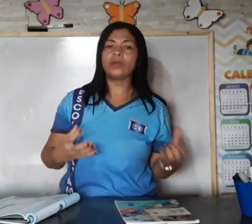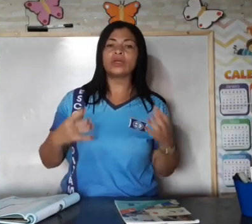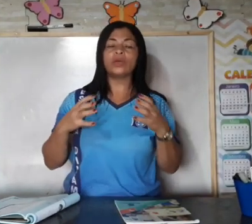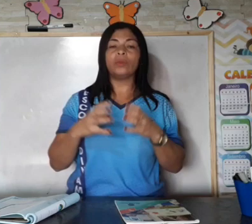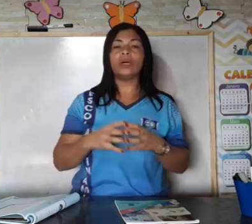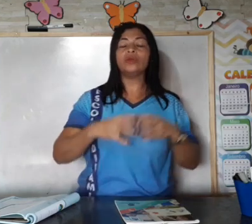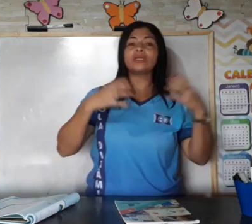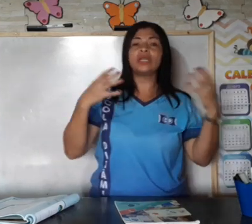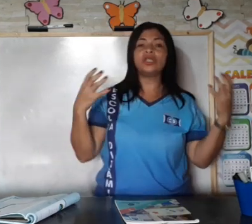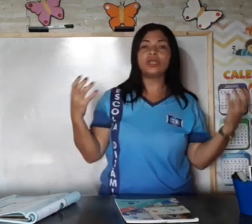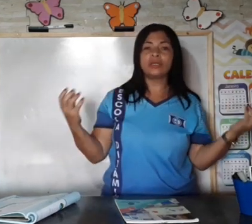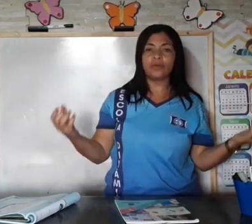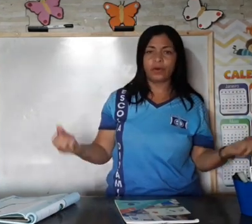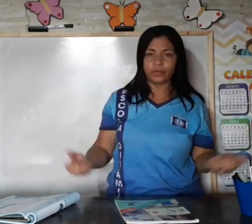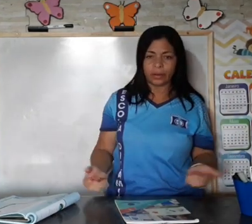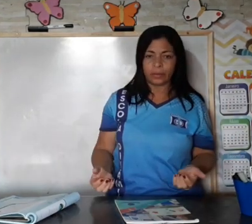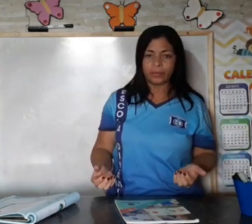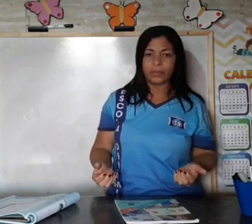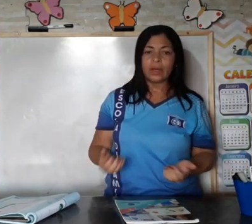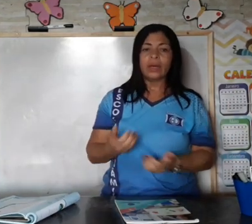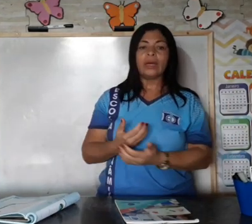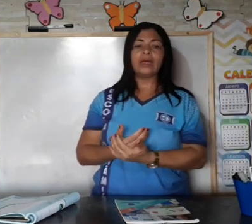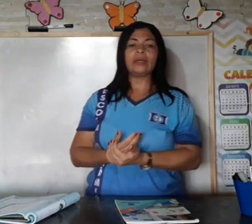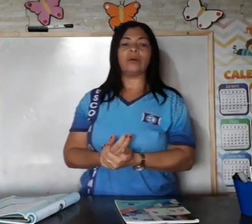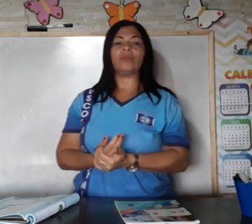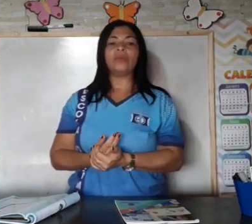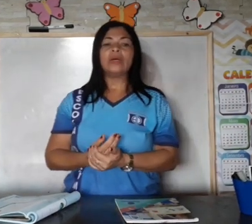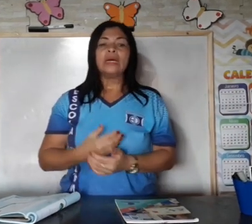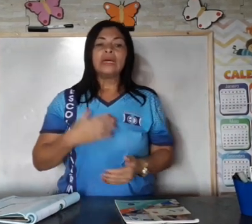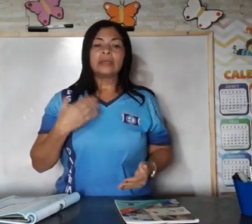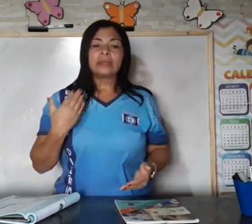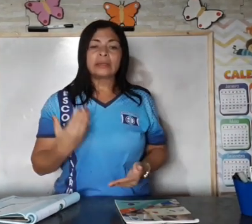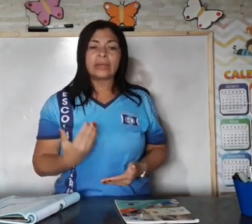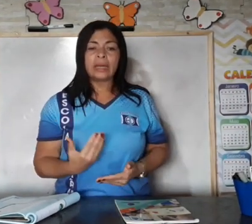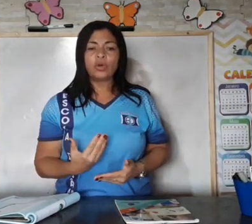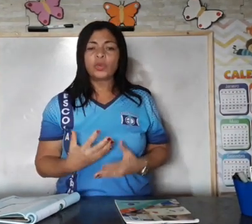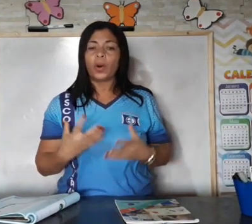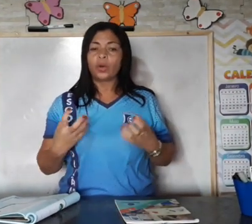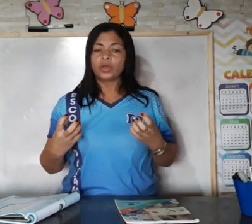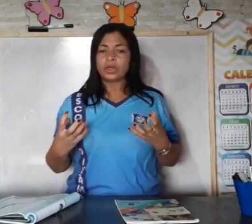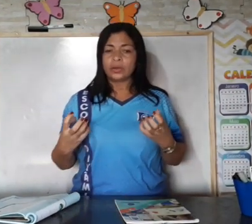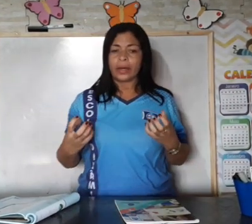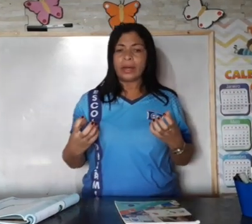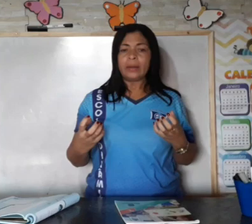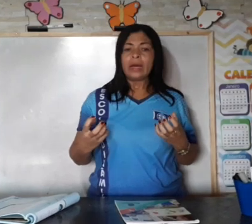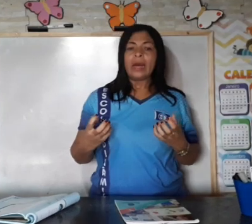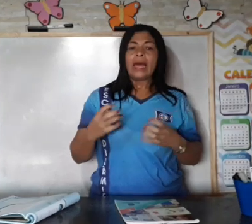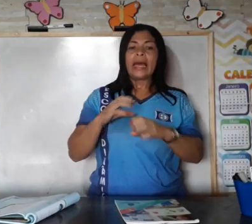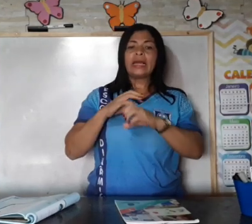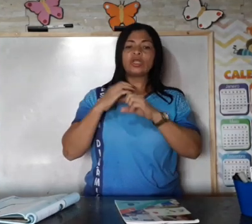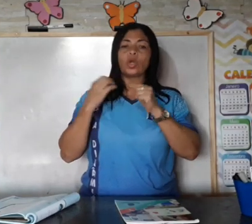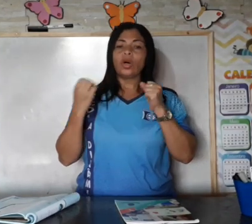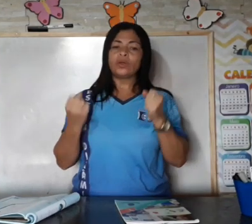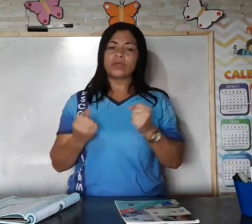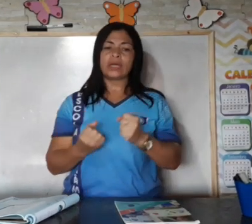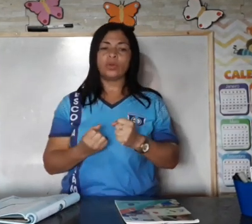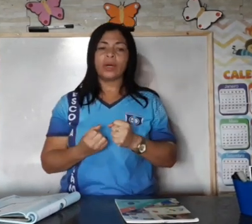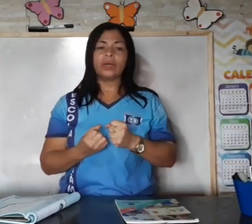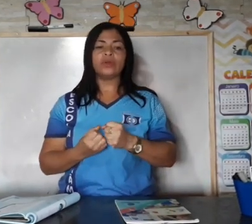ser humano se desenvolver. Então, tendo os pontos, não é? Eles, todos os seres humanos,